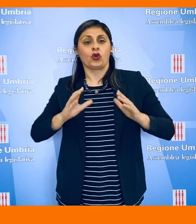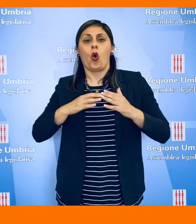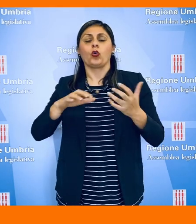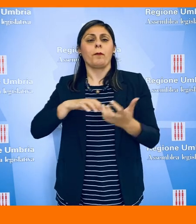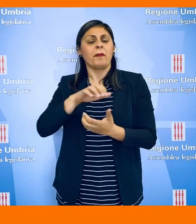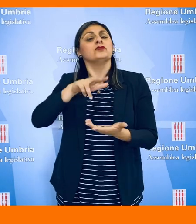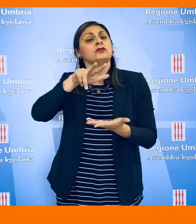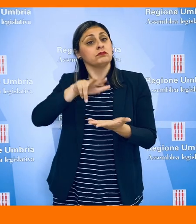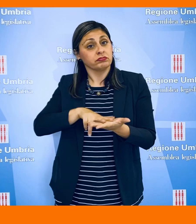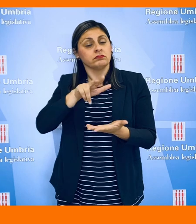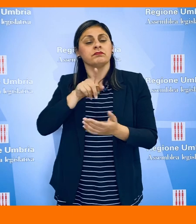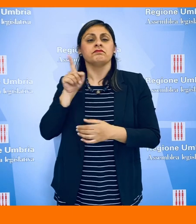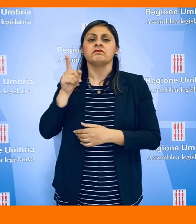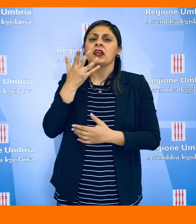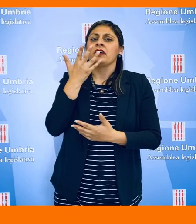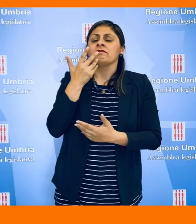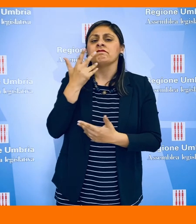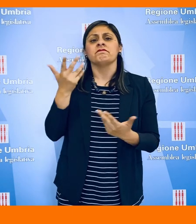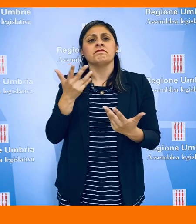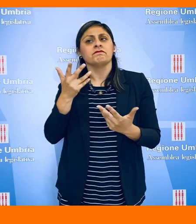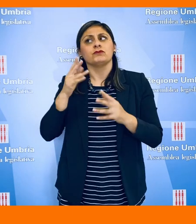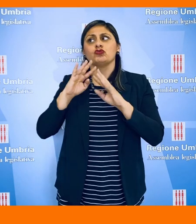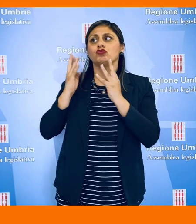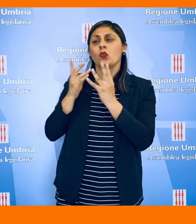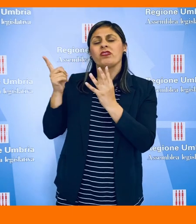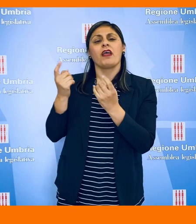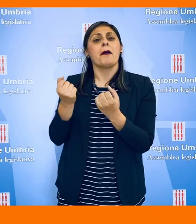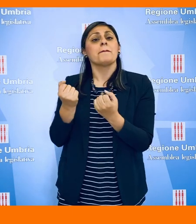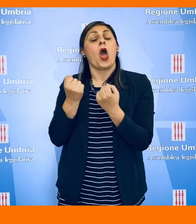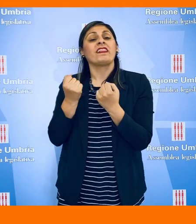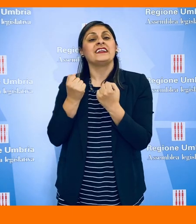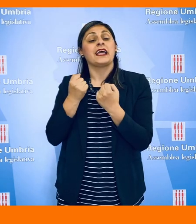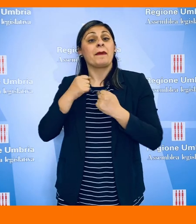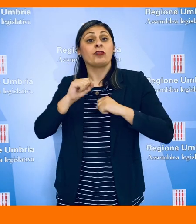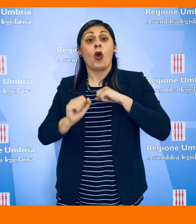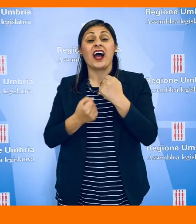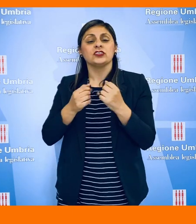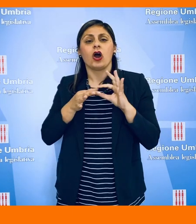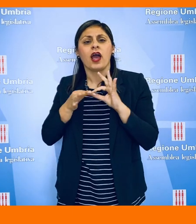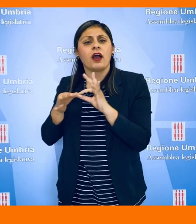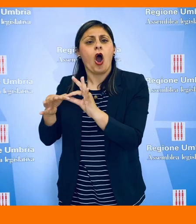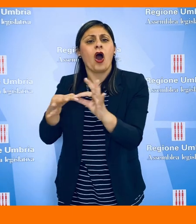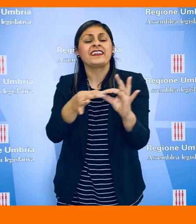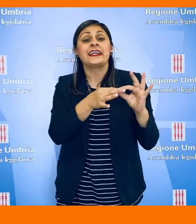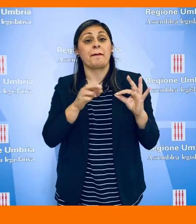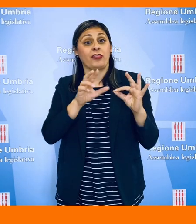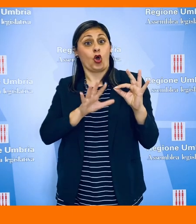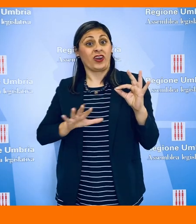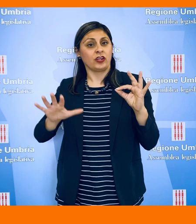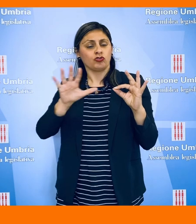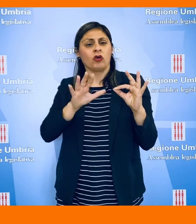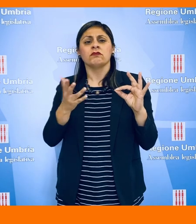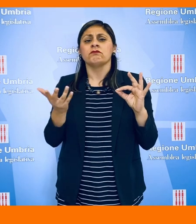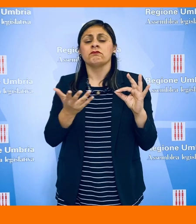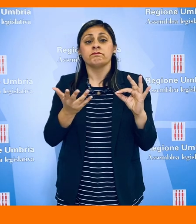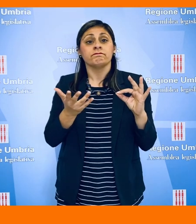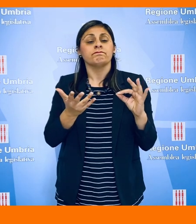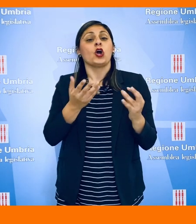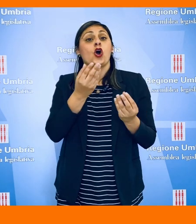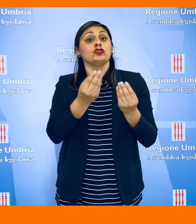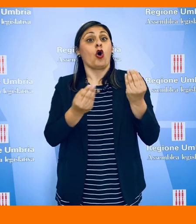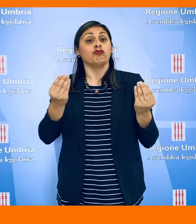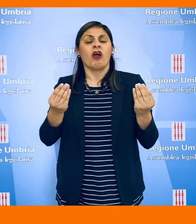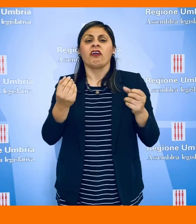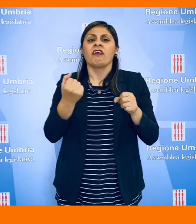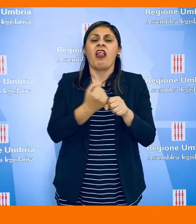Misto, che auspicava da parte della Giunta regionale un potenziamento dell'azione di coordinamento della Regione nei confronti dei soggetti che operano